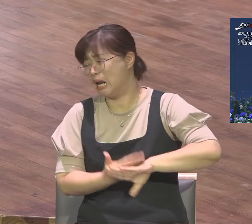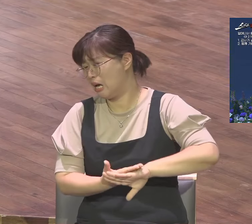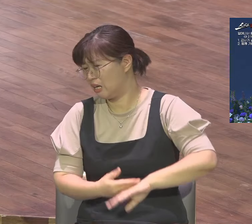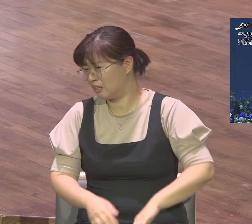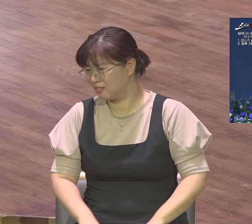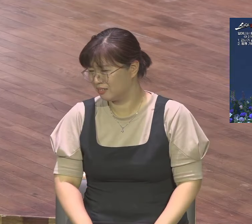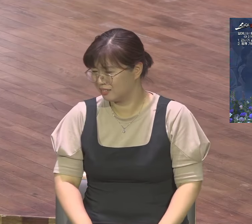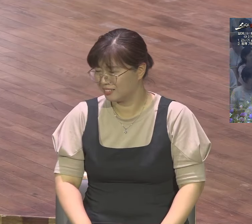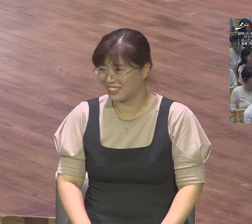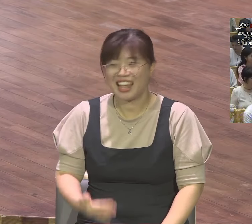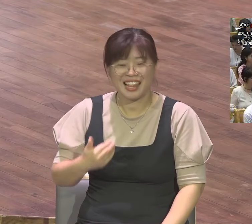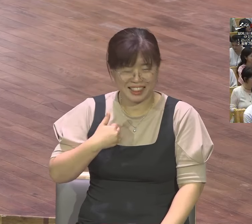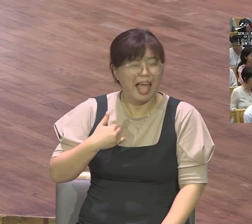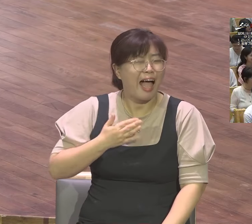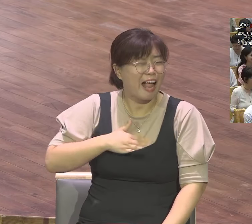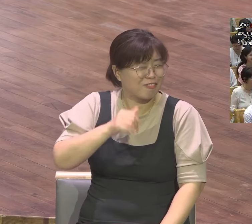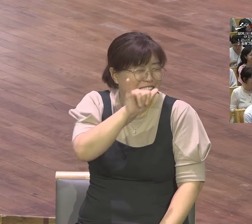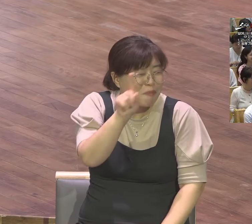많아요.